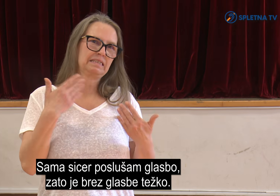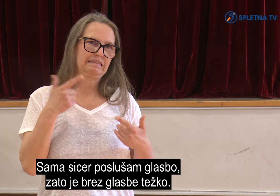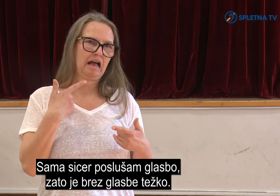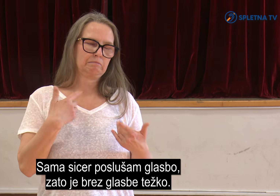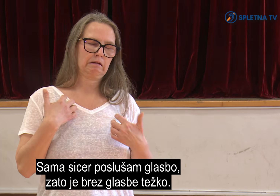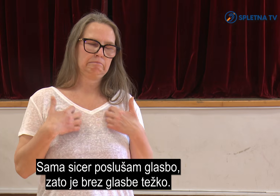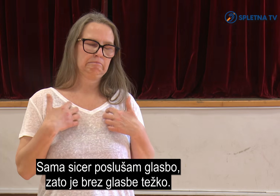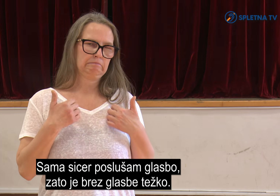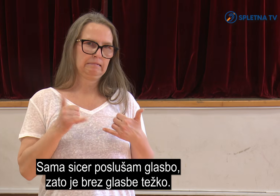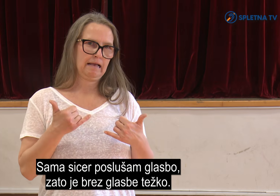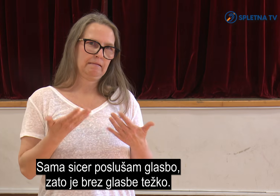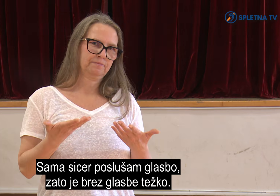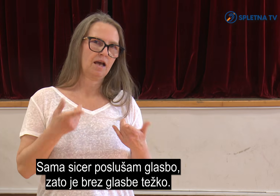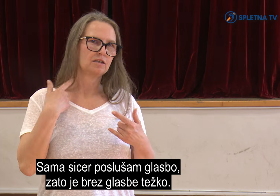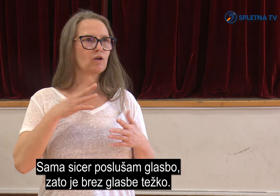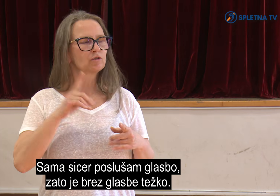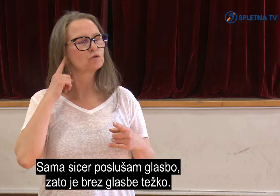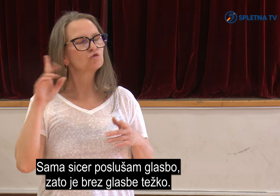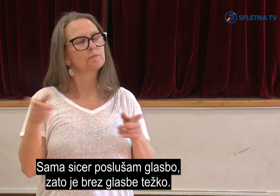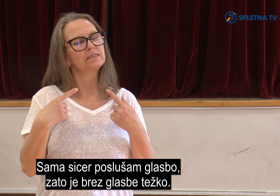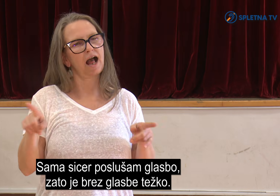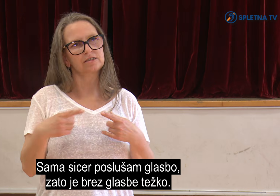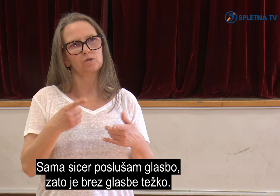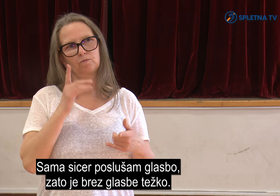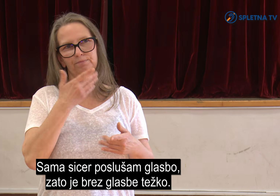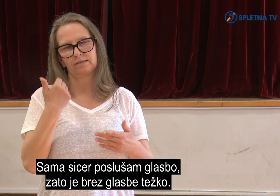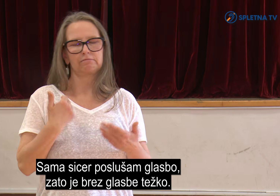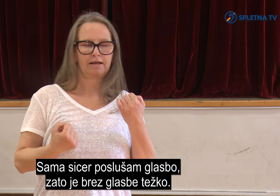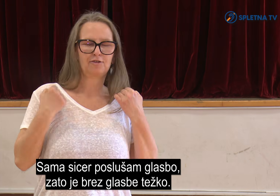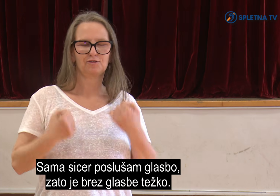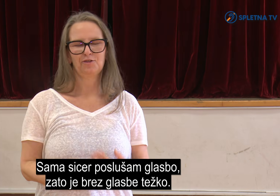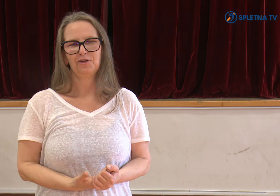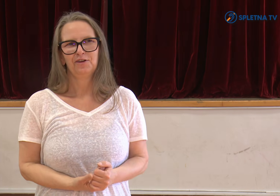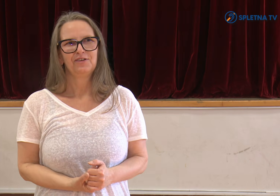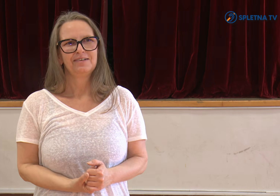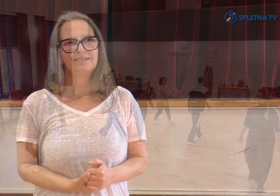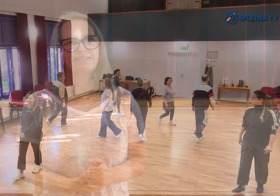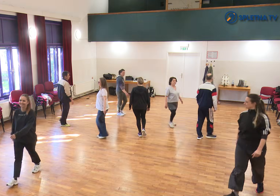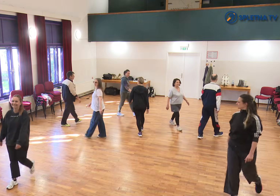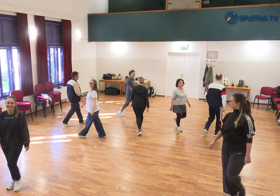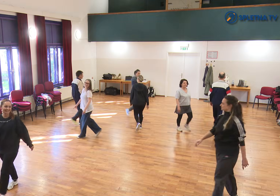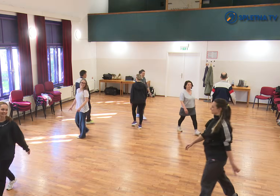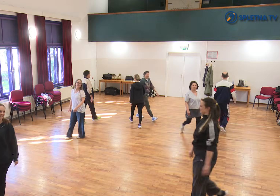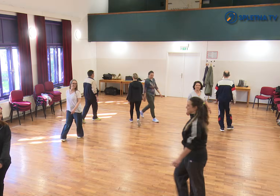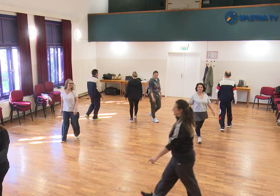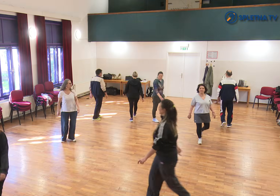Sama sicer poslušam glasbo, zato je brez glasbe težko. Hey, I got a confession.